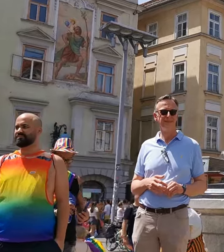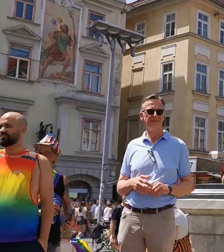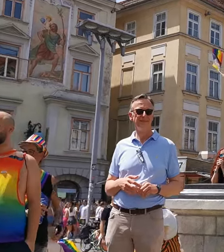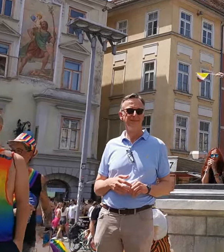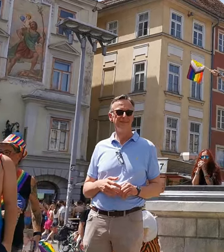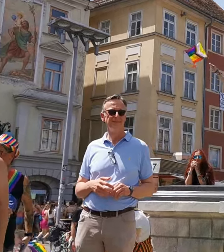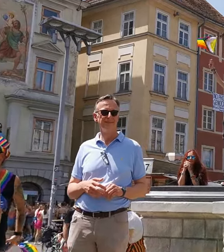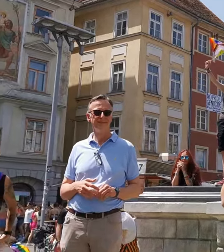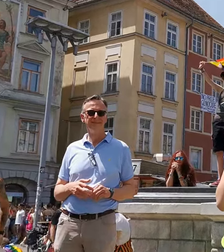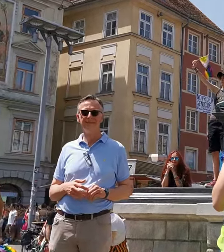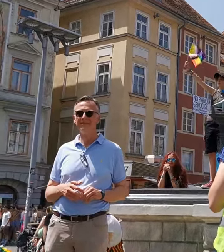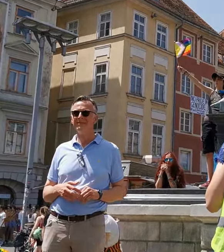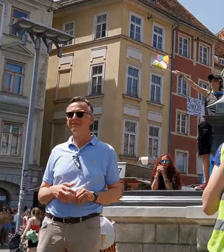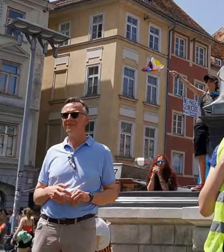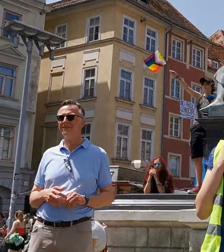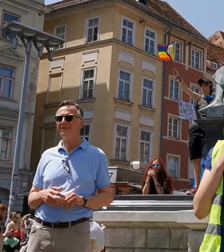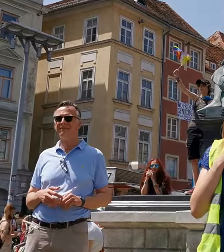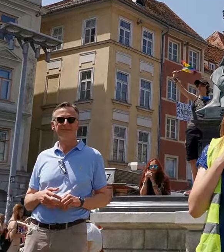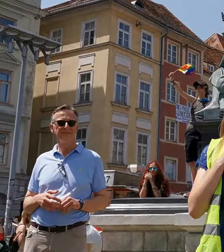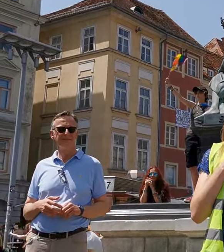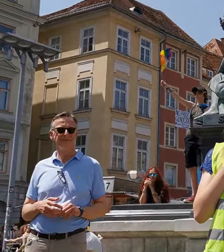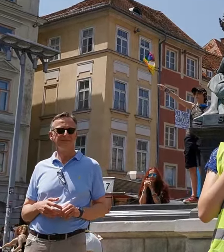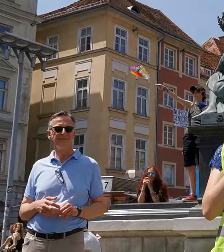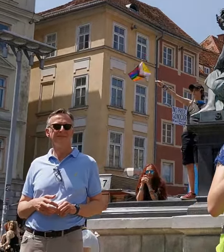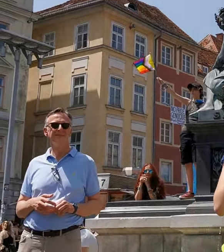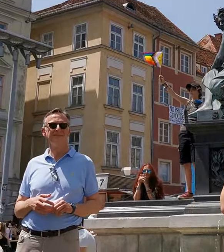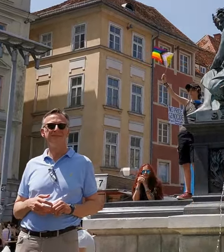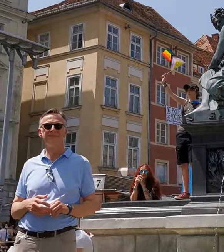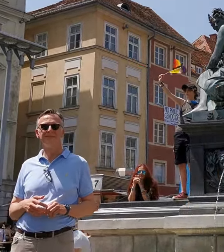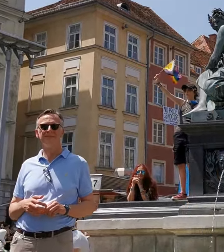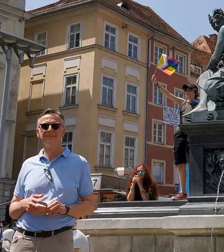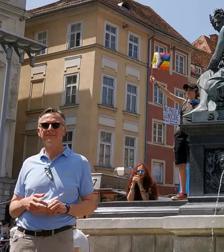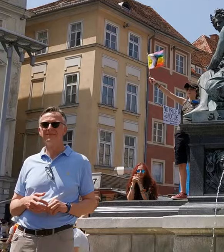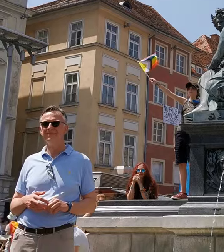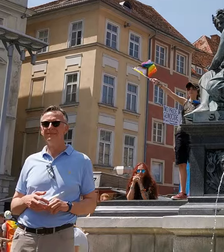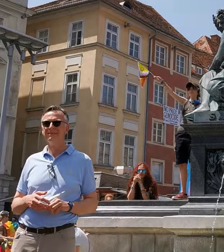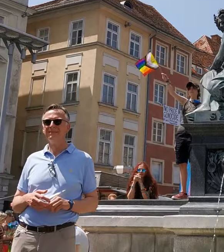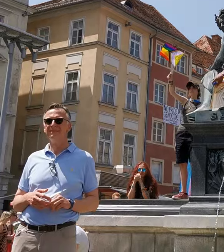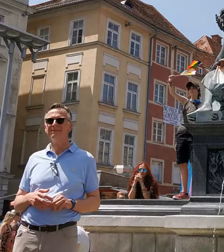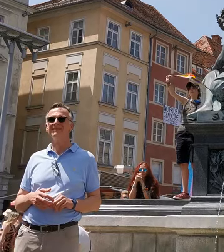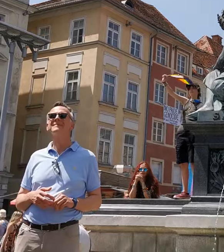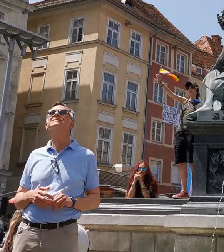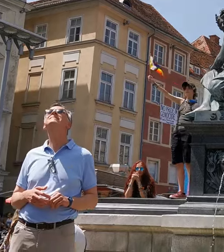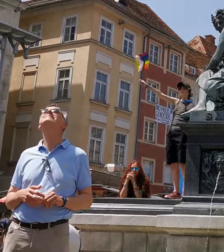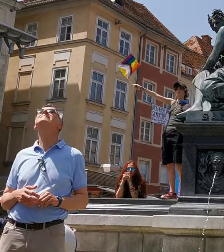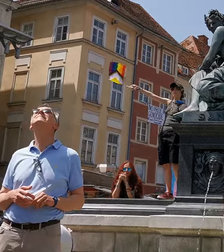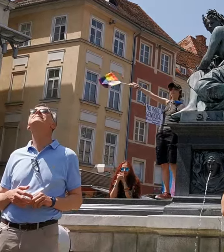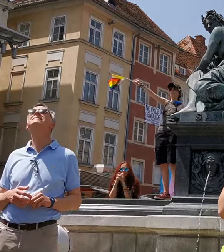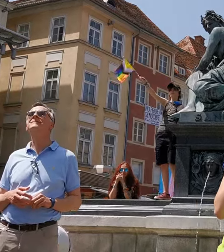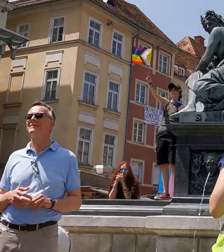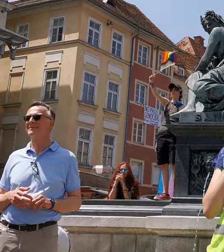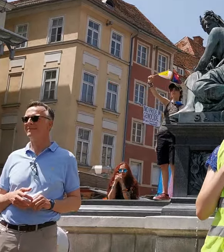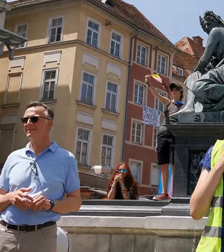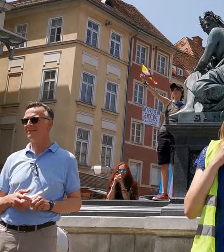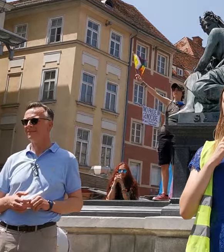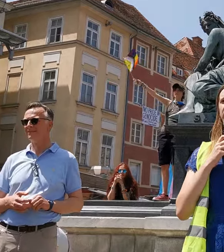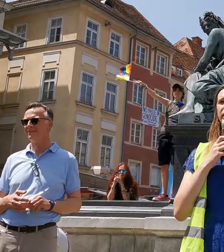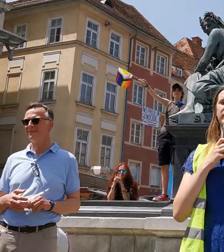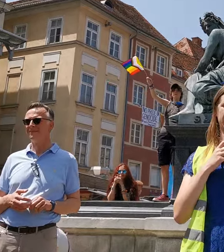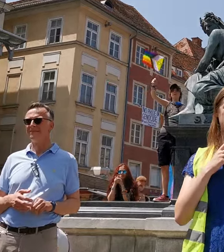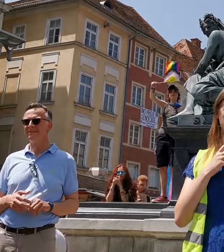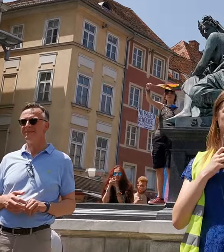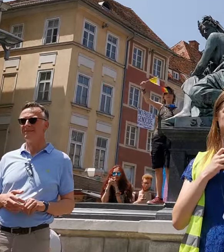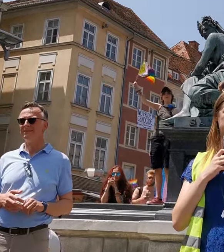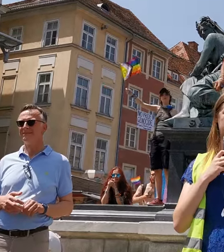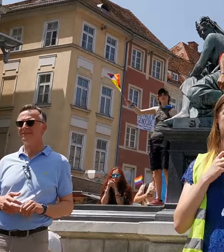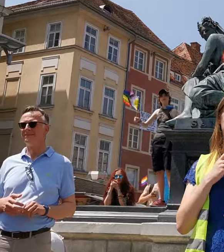zulassen. Denn wenn wir uns jetzt unterkriegen lassen, wenn wir jetzt nicht stark bleiben, sieht unsere Zukunft womöglich